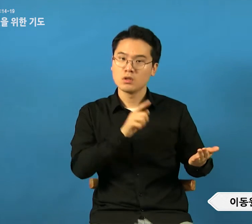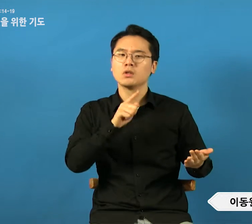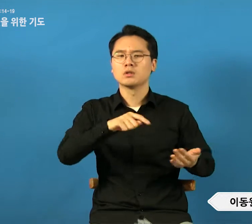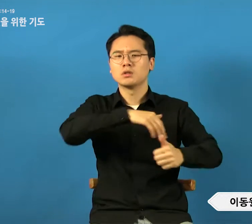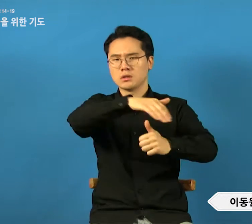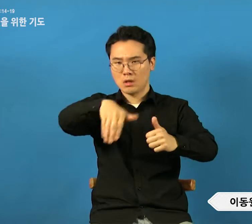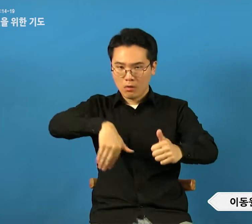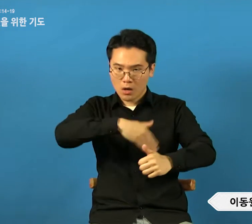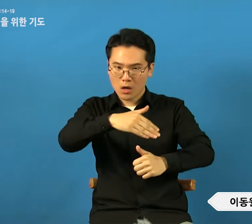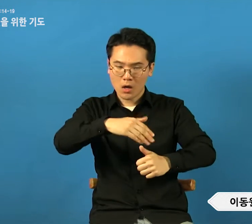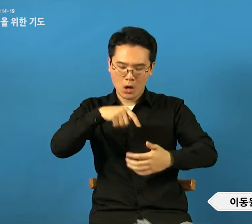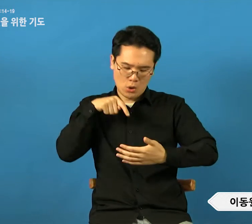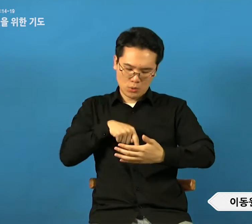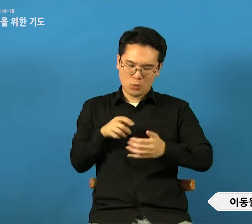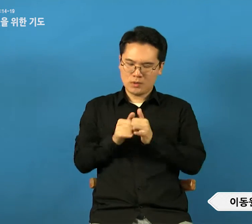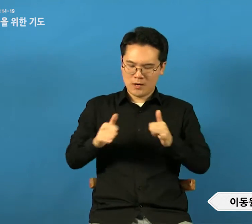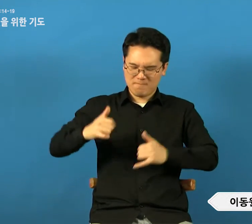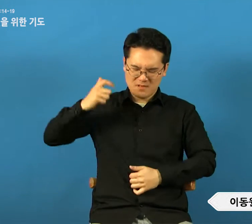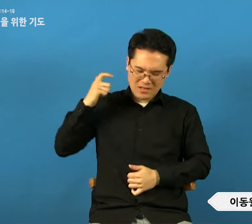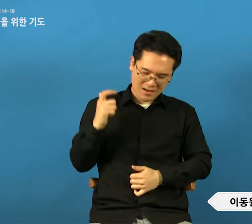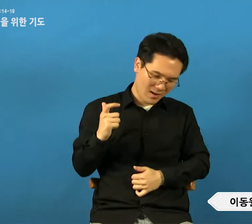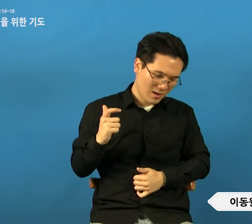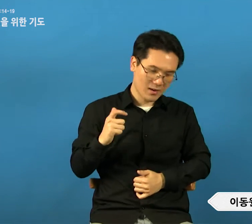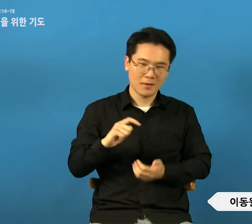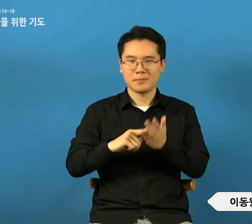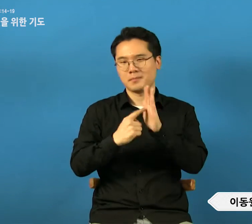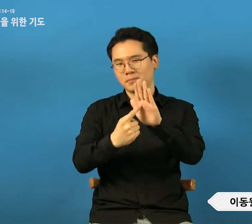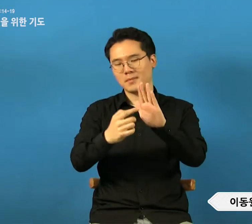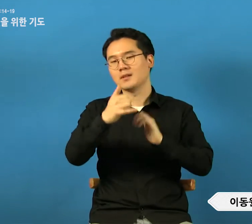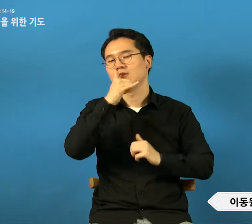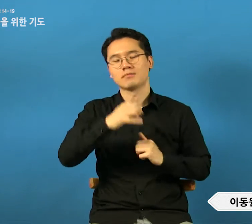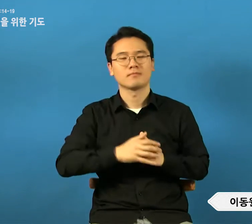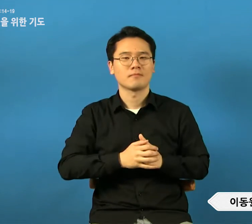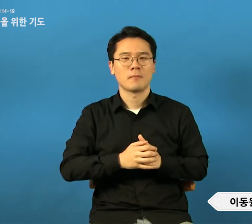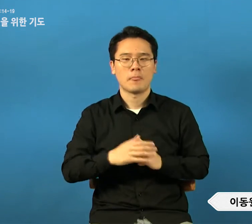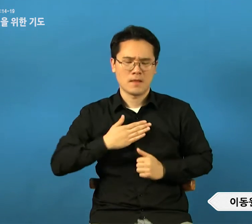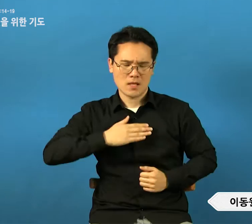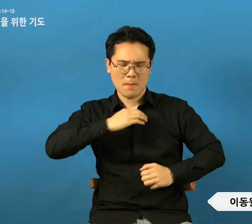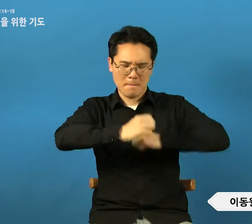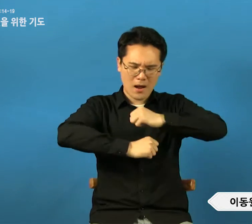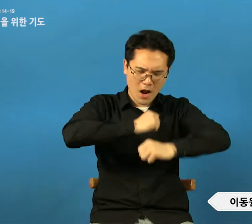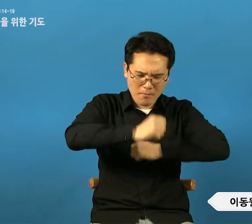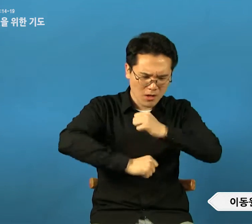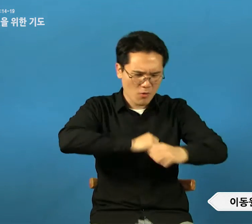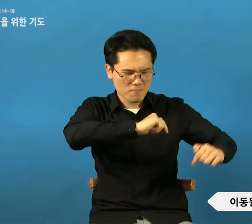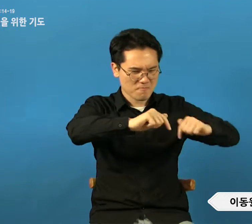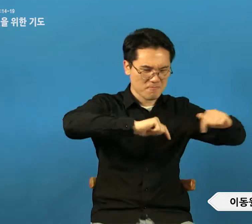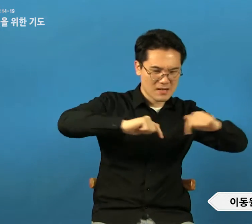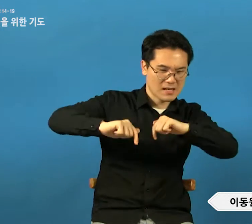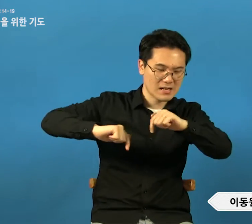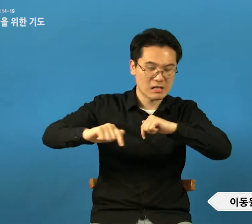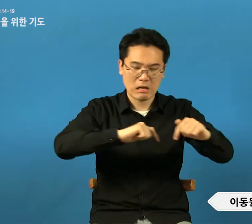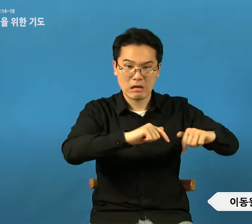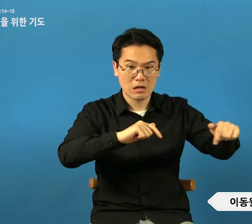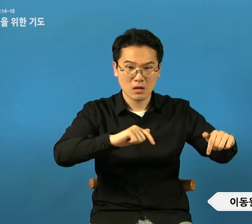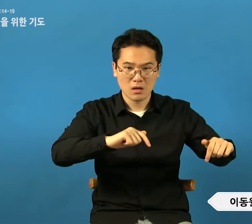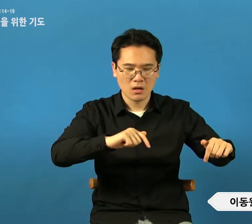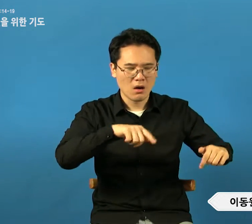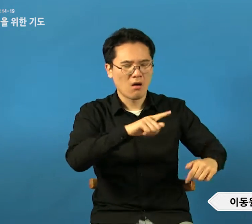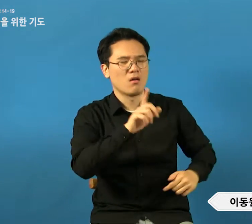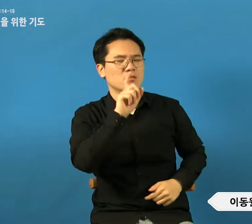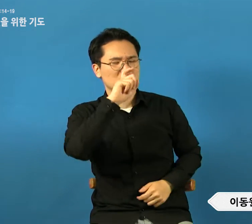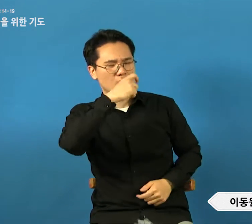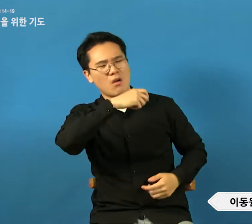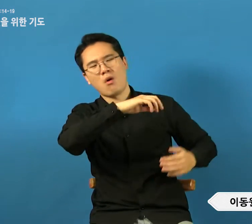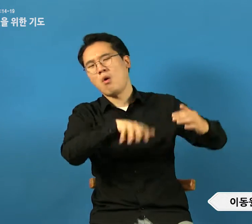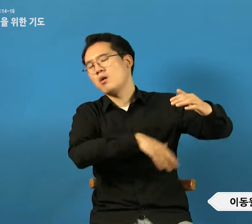속사람이 강건하다 이렇게 말하는 것입니다. 내가 마음대로 다스려봐야 엉망해요. 그것은 끝없는 혼란,